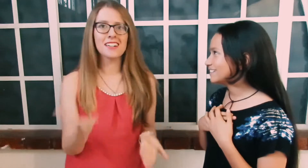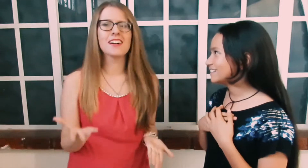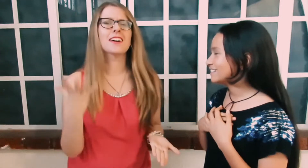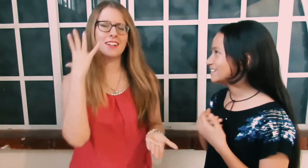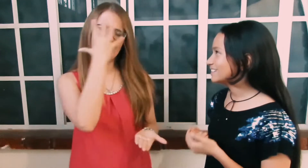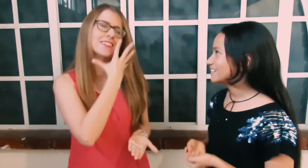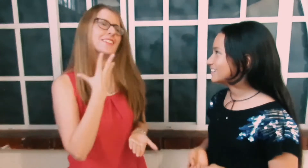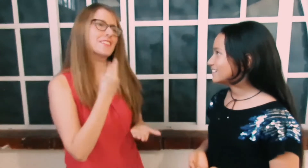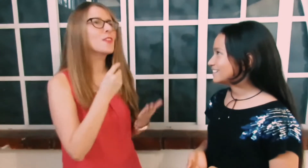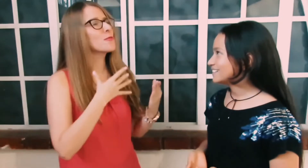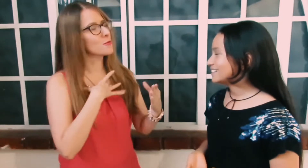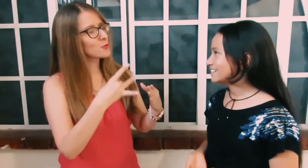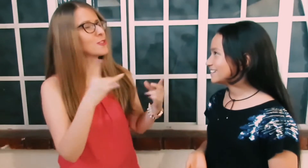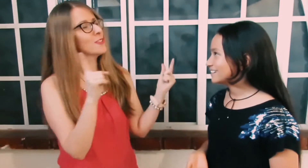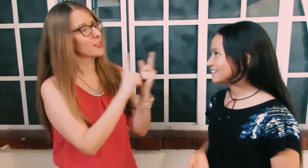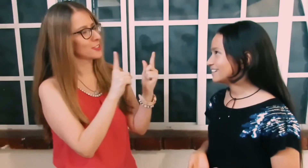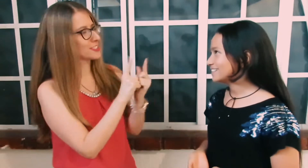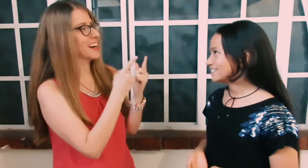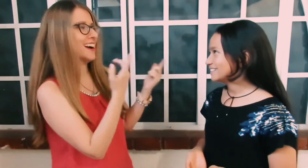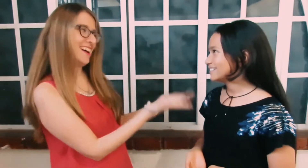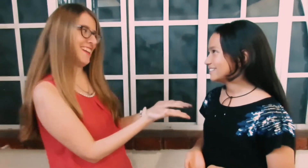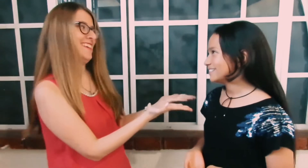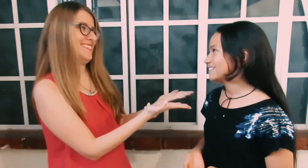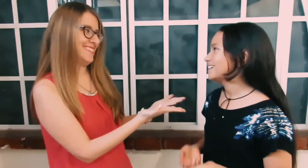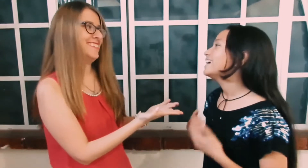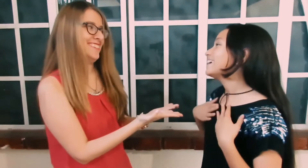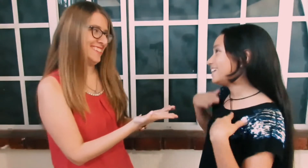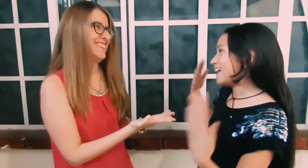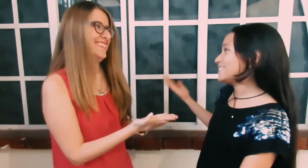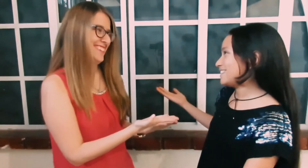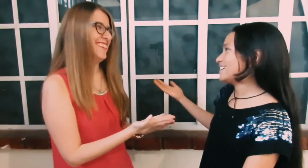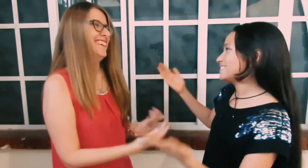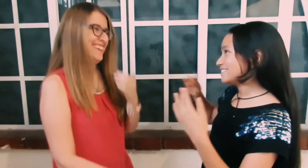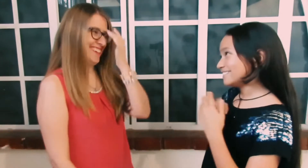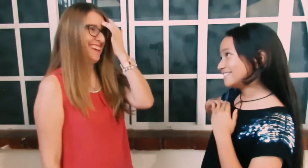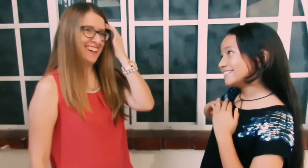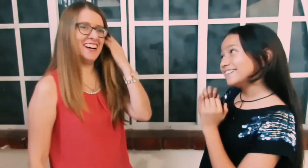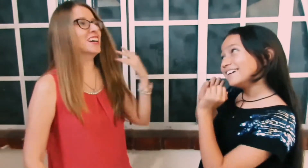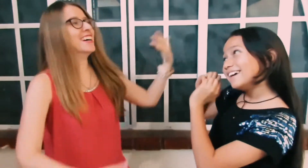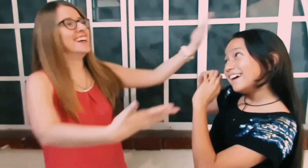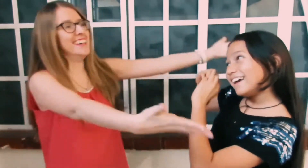Muy comunicativa, me encanta conocerte. Gracias.